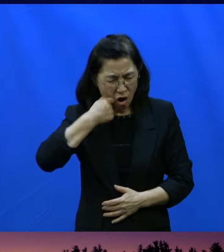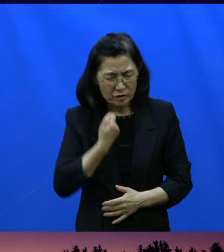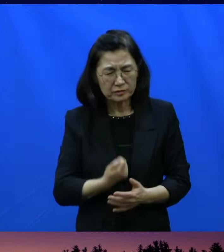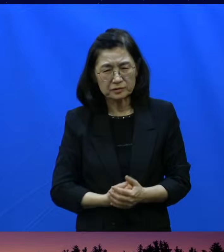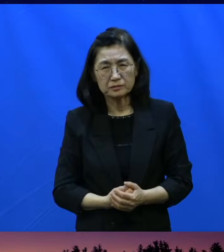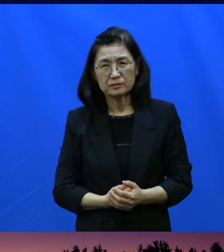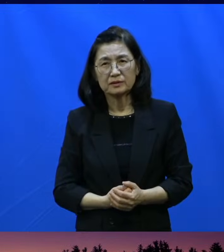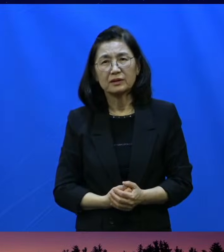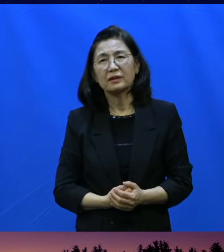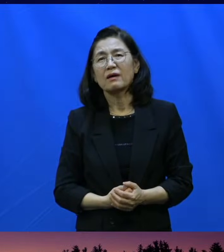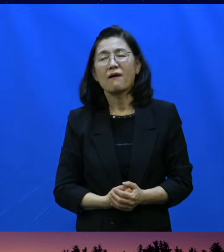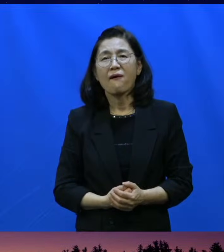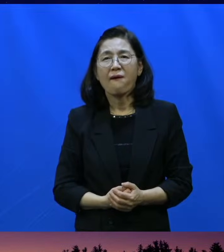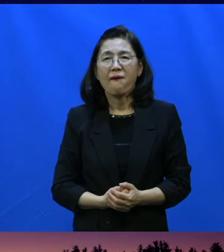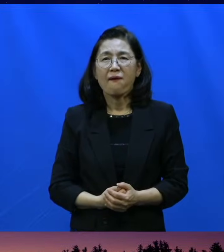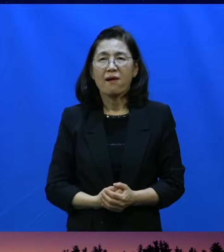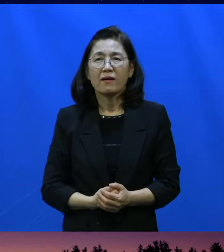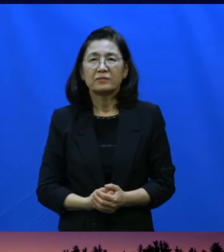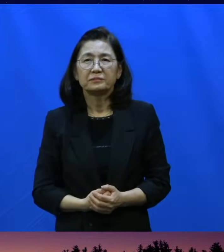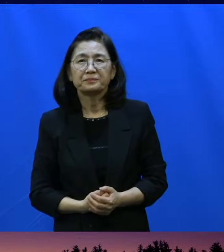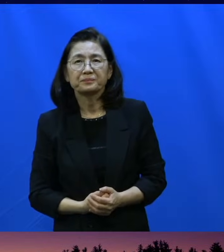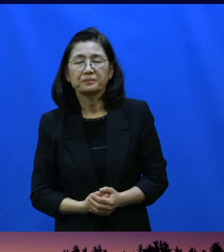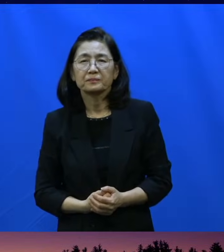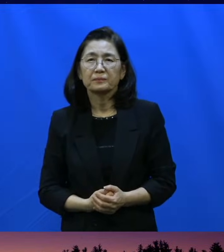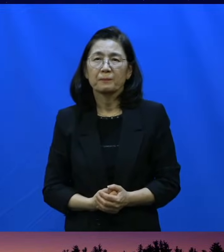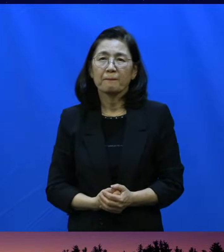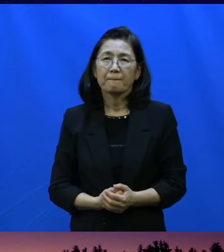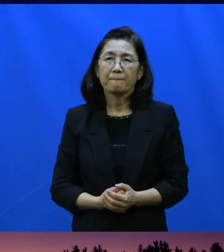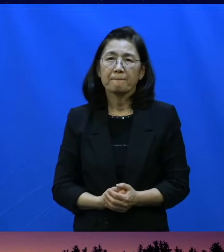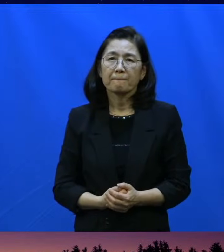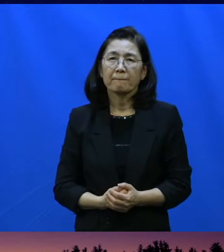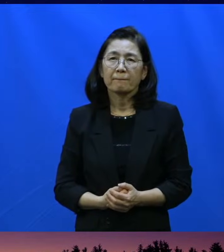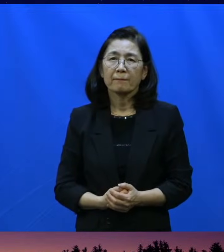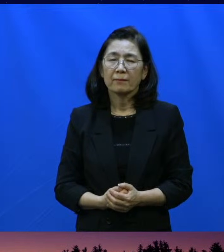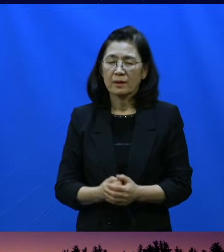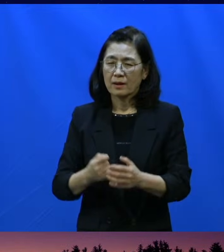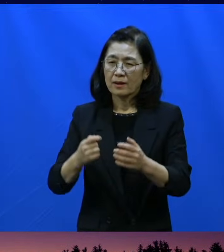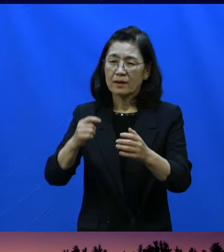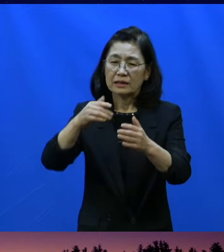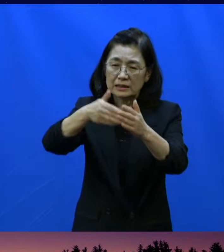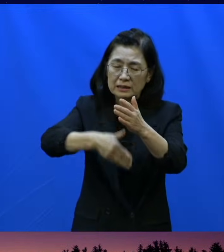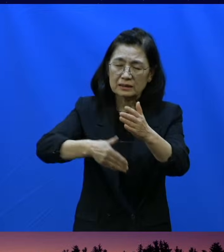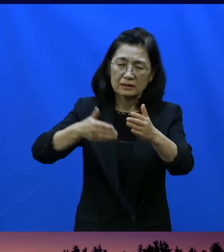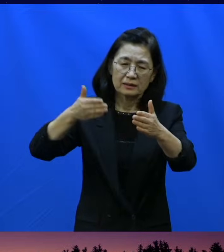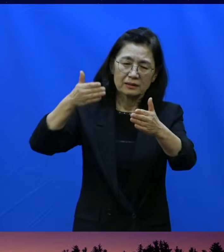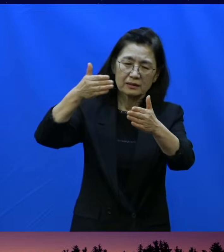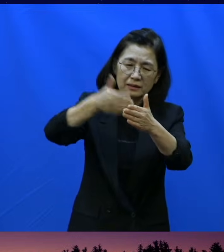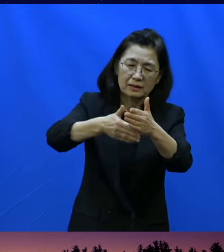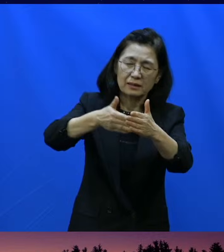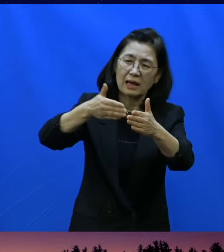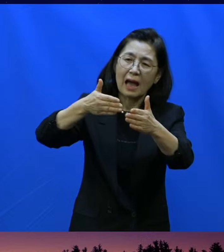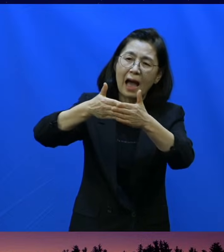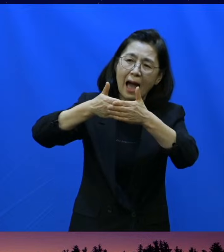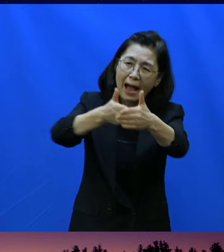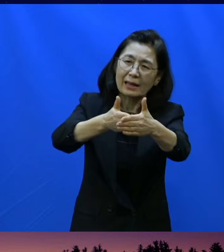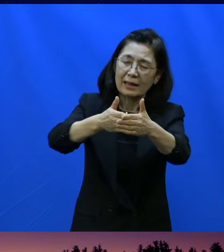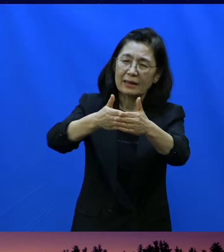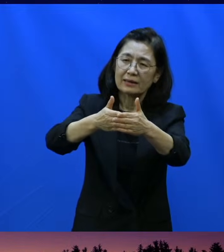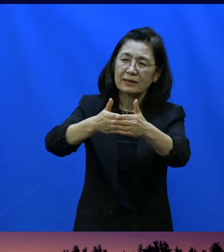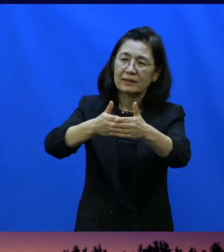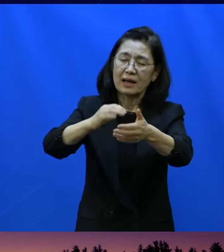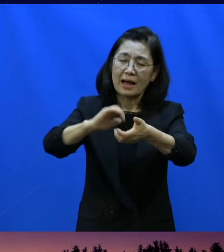이런 경우에 우리는 언제나 하나님을 향해 마음이 열려 있는 것이죠. 하나님의 도움을 구하는, 우리의 부족과 한계를 인정하는